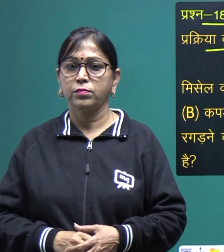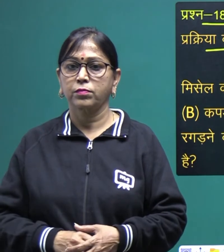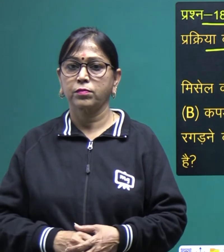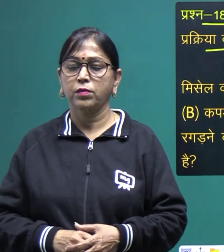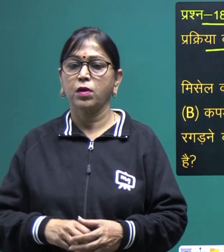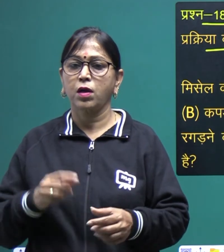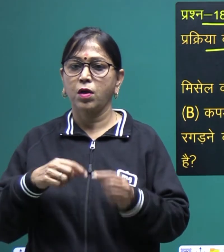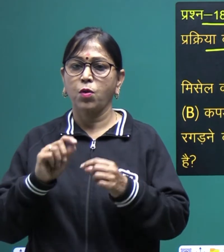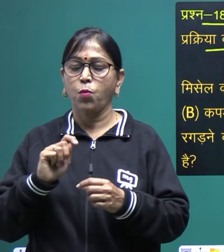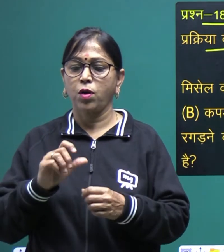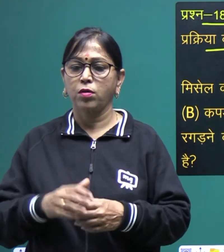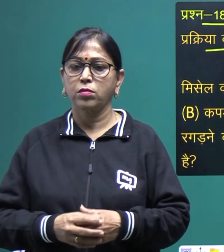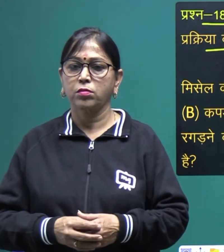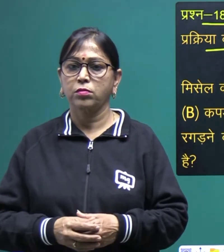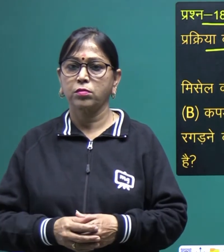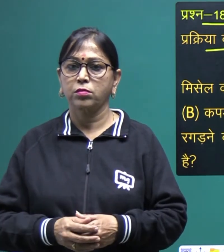क्रियाविधि